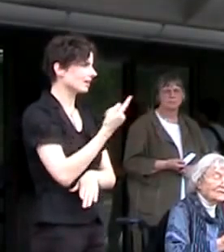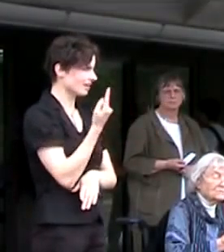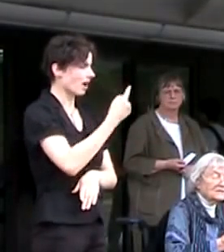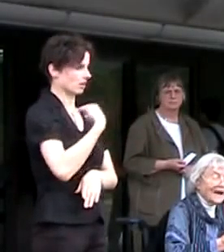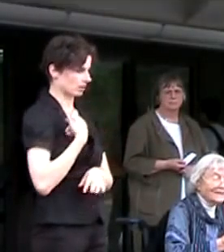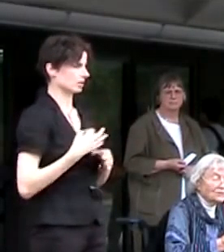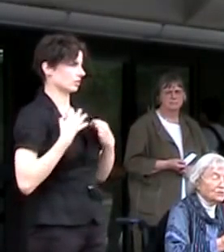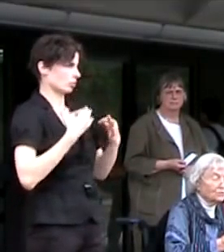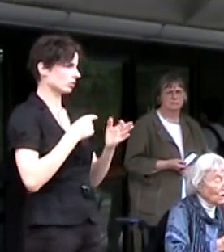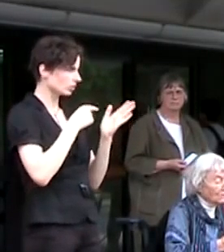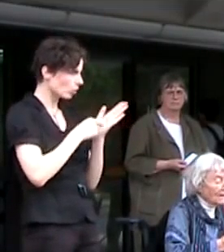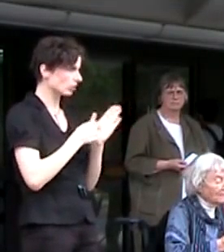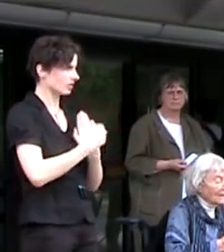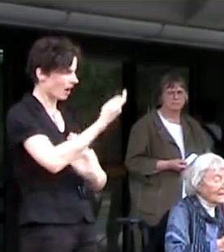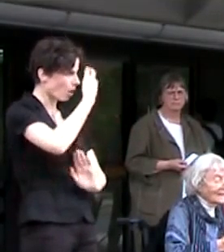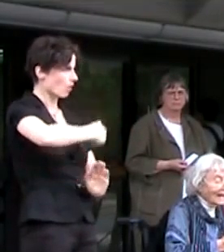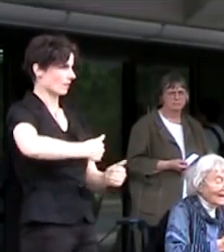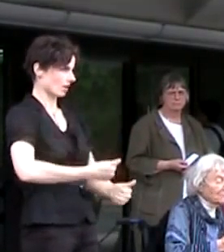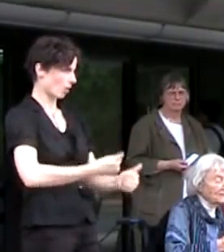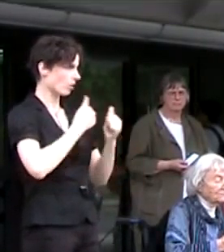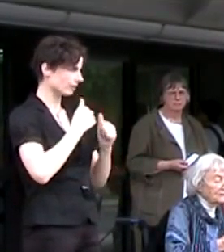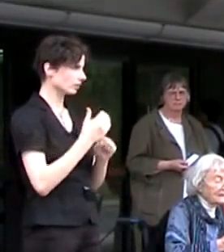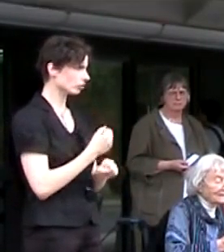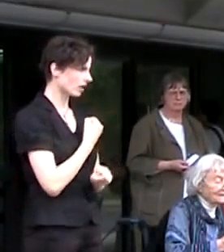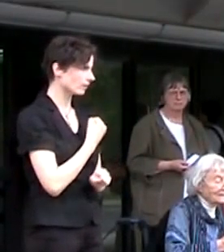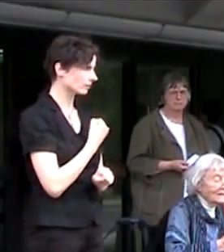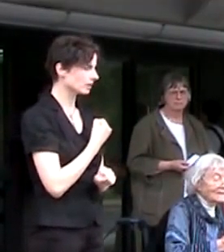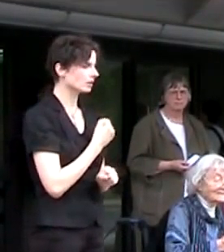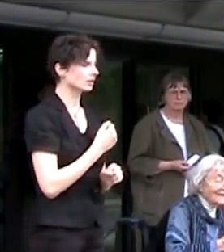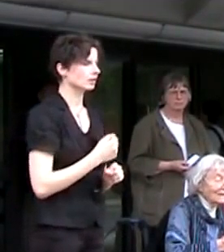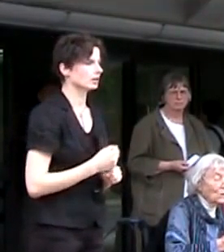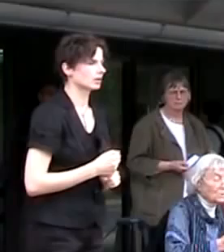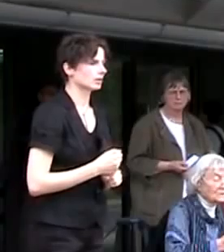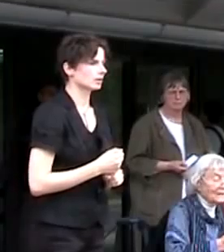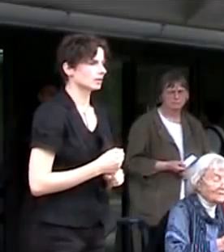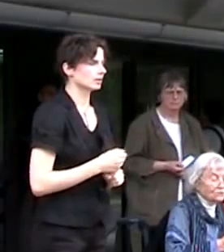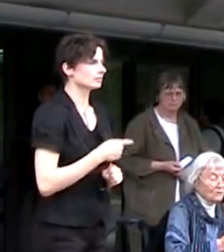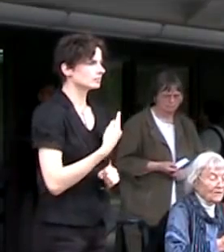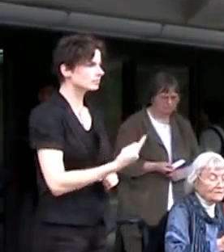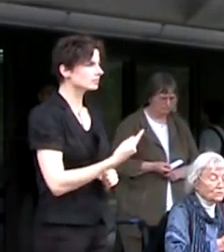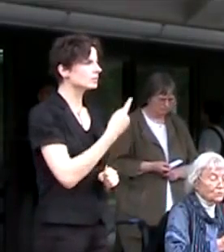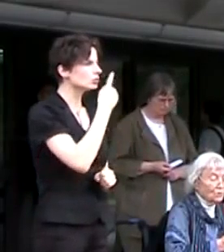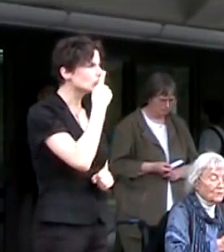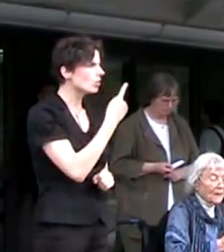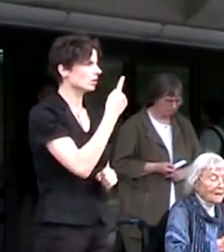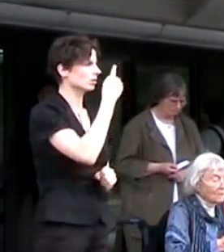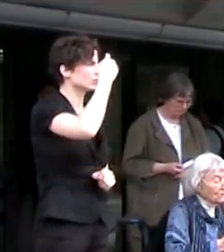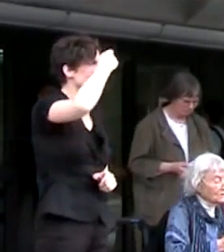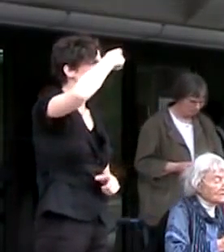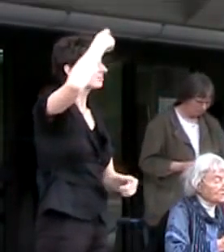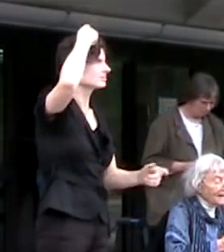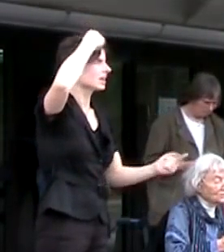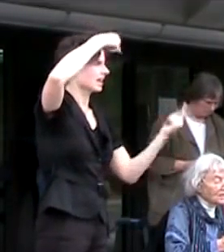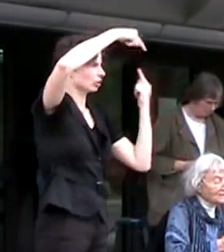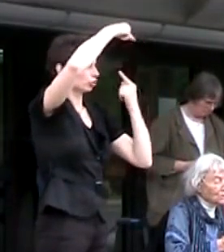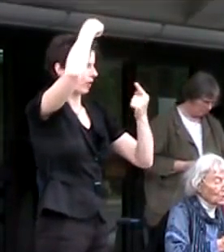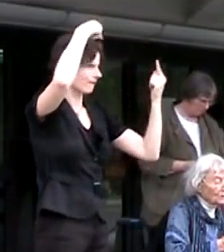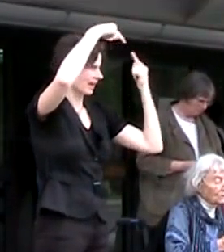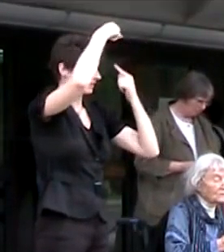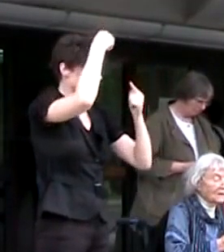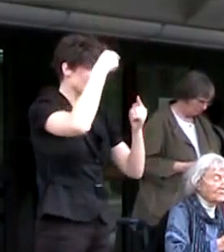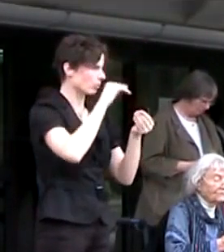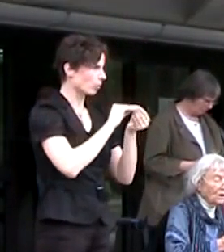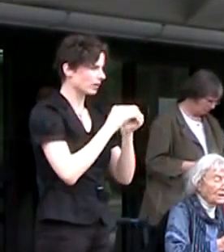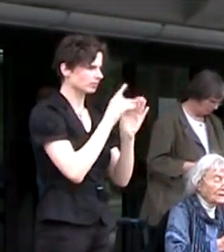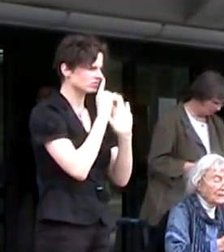Nachdem wir das psychiatrische Dogma der erblich bedingten sinnlosen Hirnstoffwechselstörung mit unseren Zwangsstationen